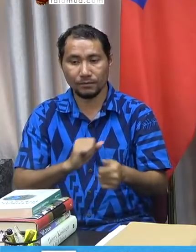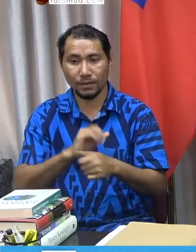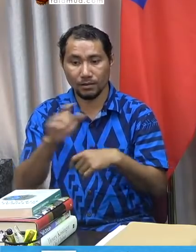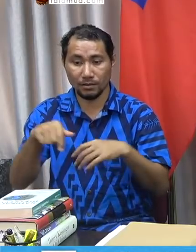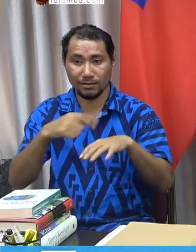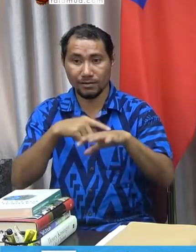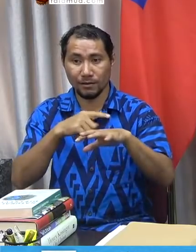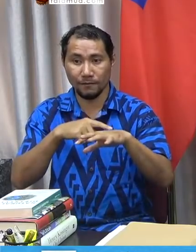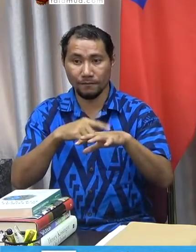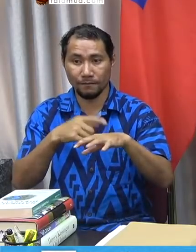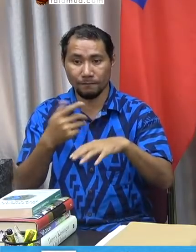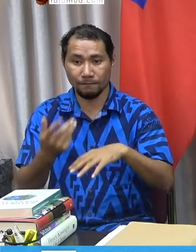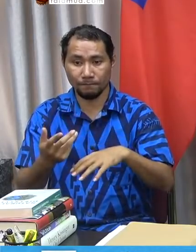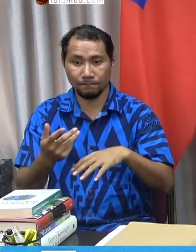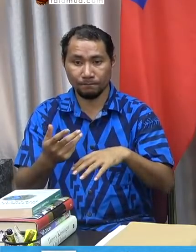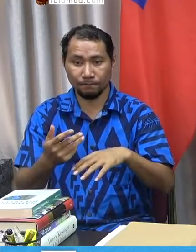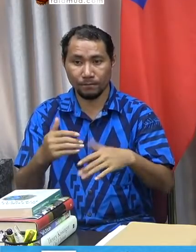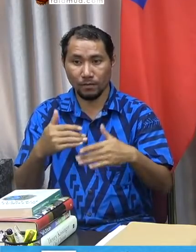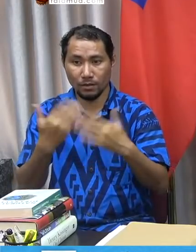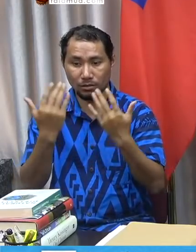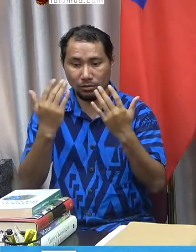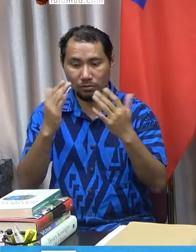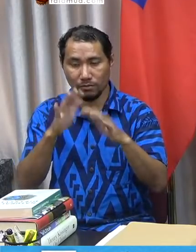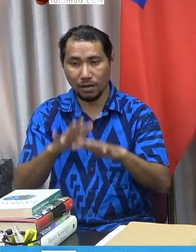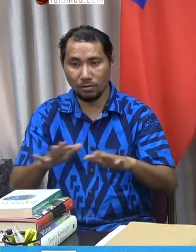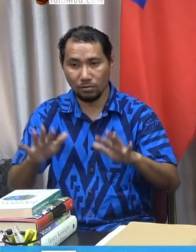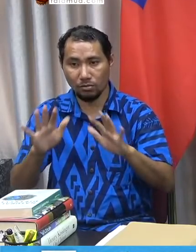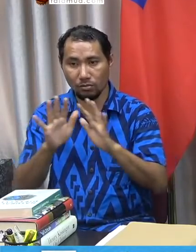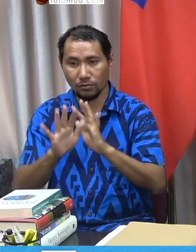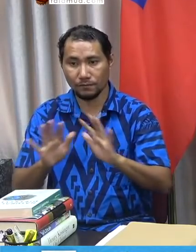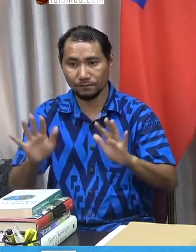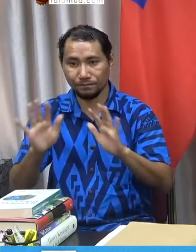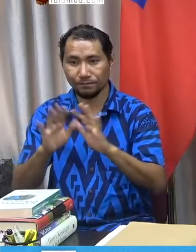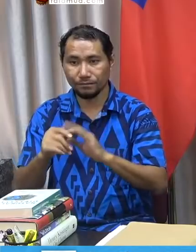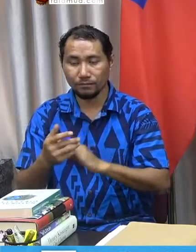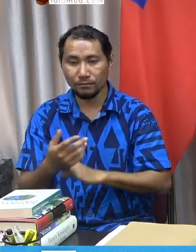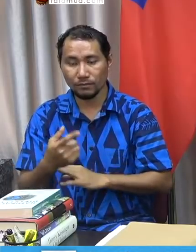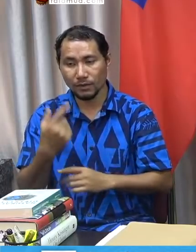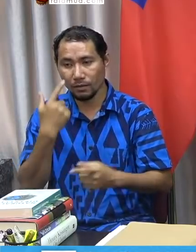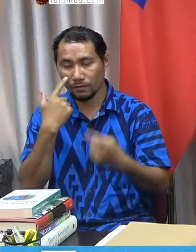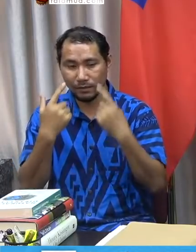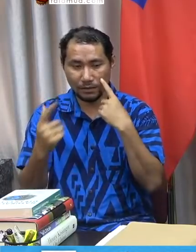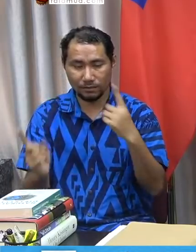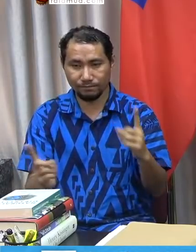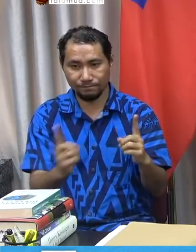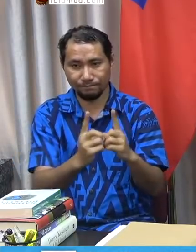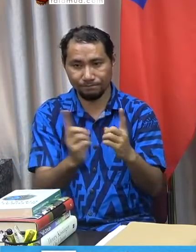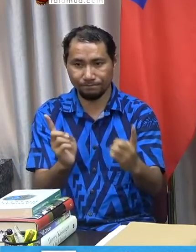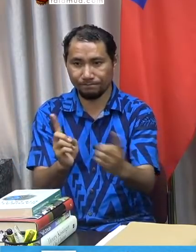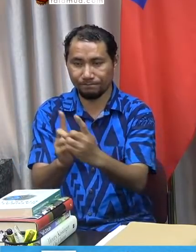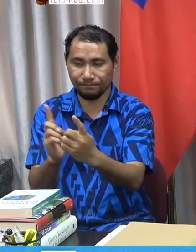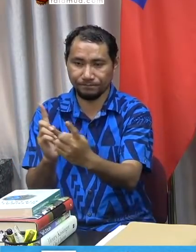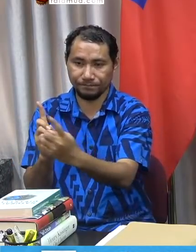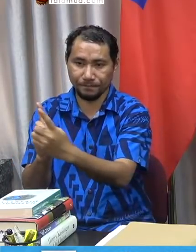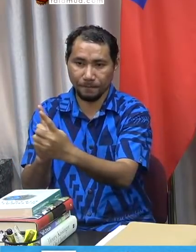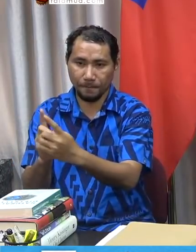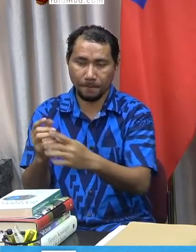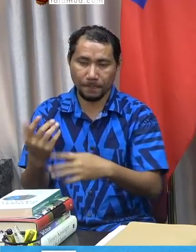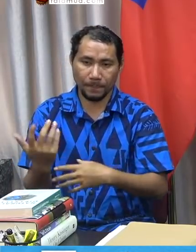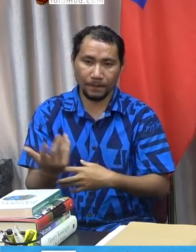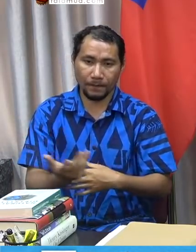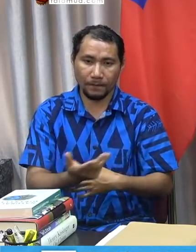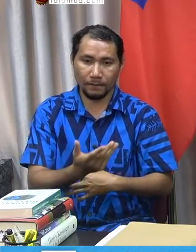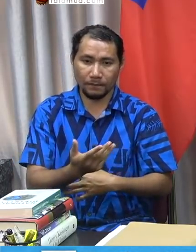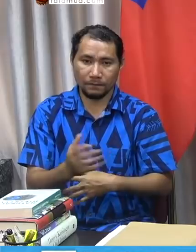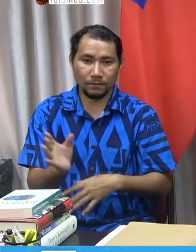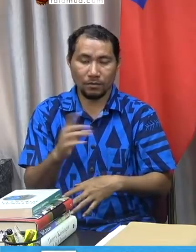tau o aso malolo. Ia o aso fo i e whiasia sia iai o tātou ainga. Ia ma whiawhiwa iai e le